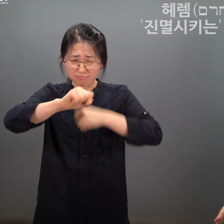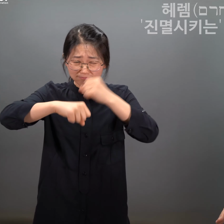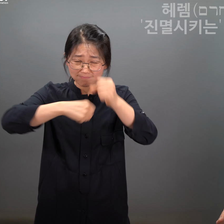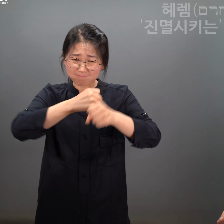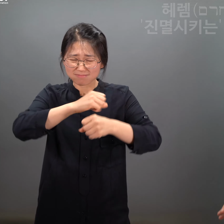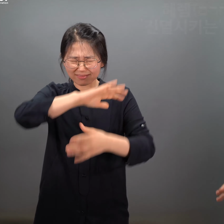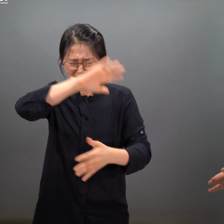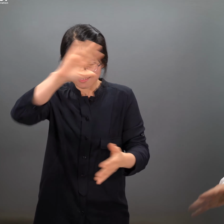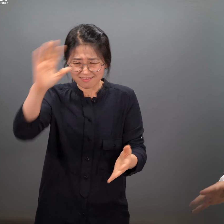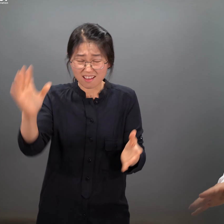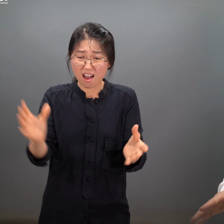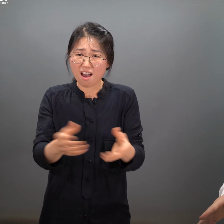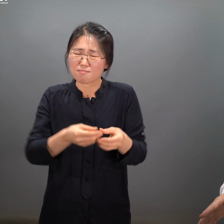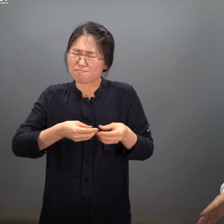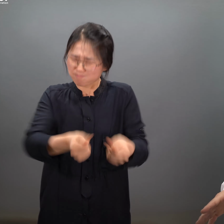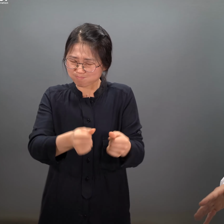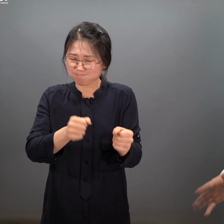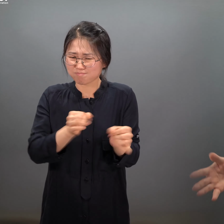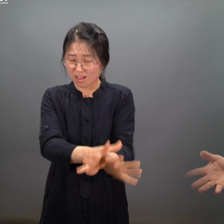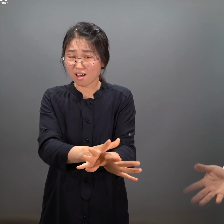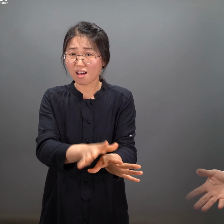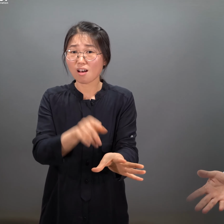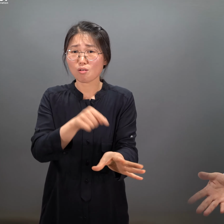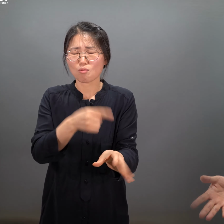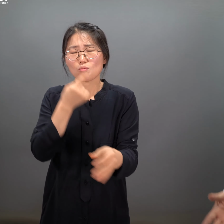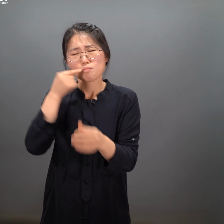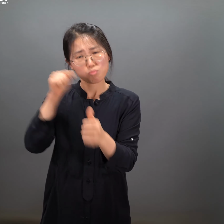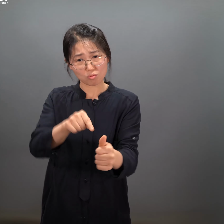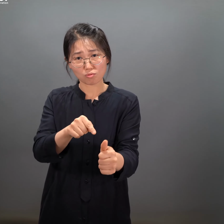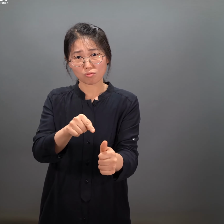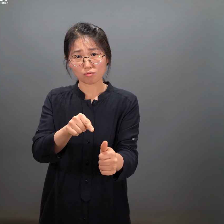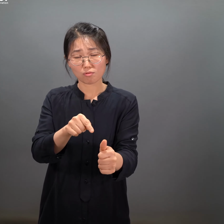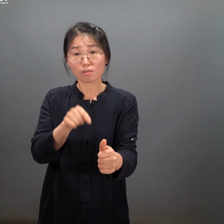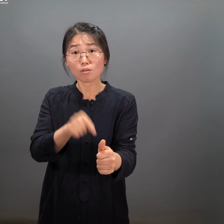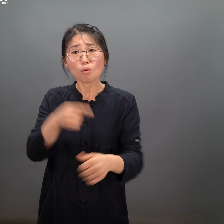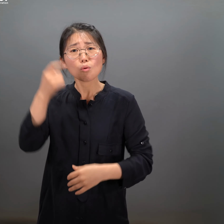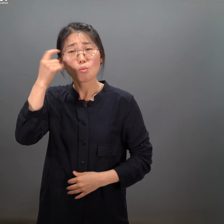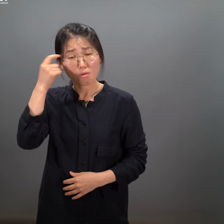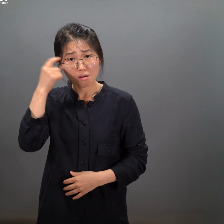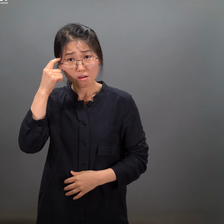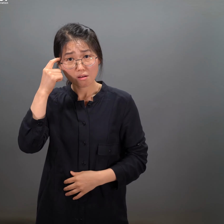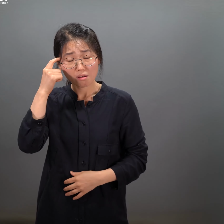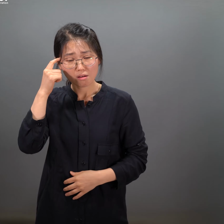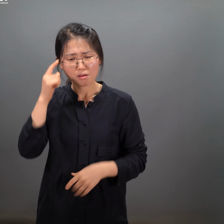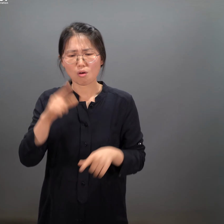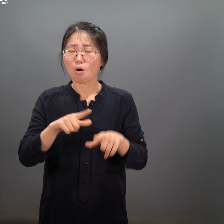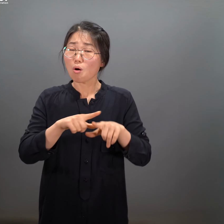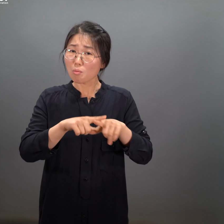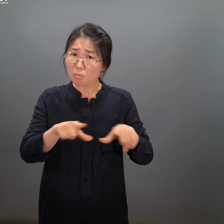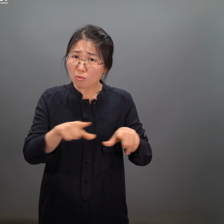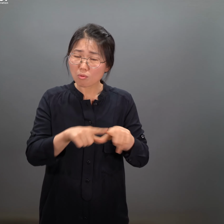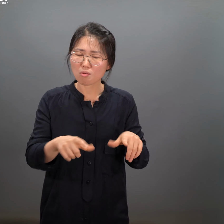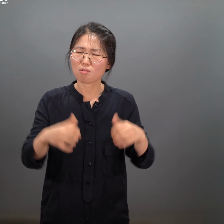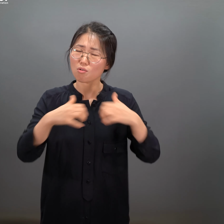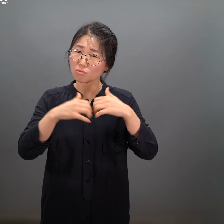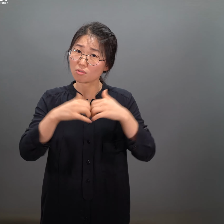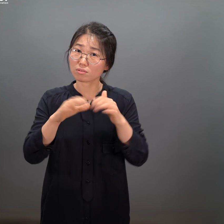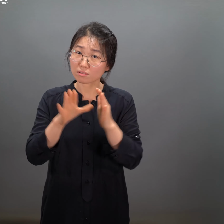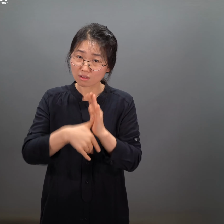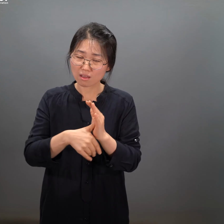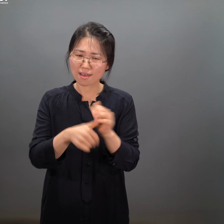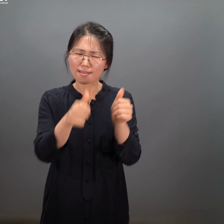않는 거예요. 왜 그런 명령을 내리셨을까요? 전쟁에 나갈 수 있는 성인 남자들을